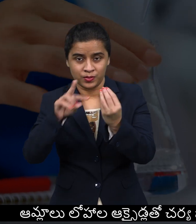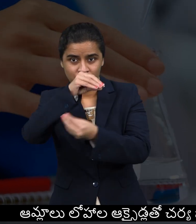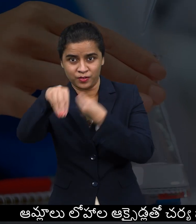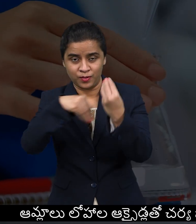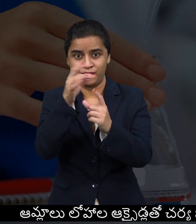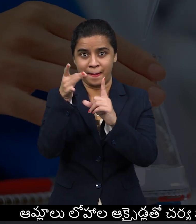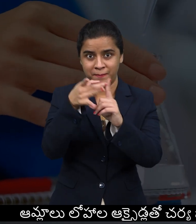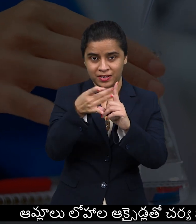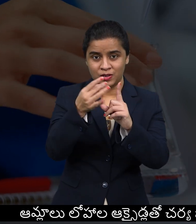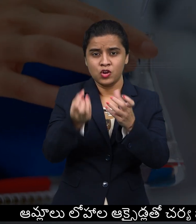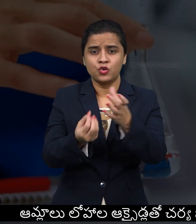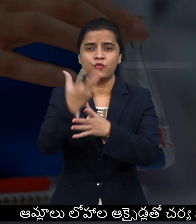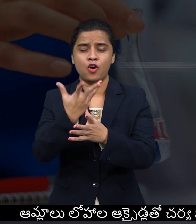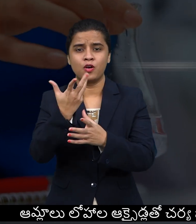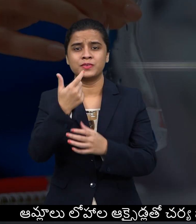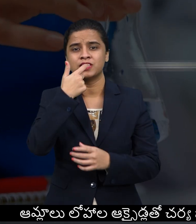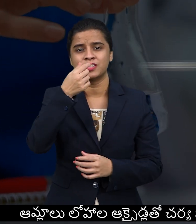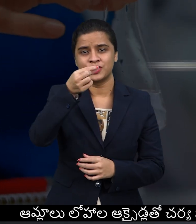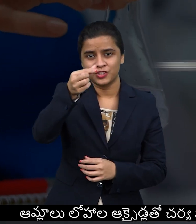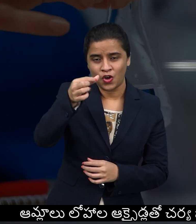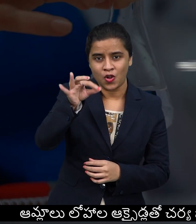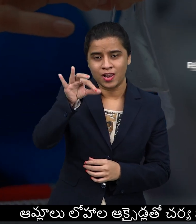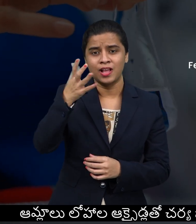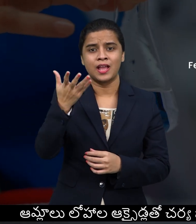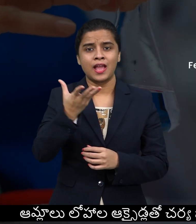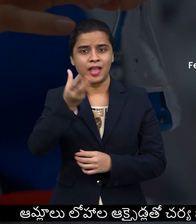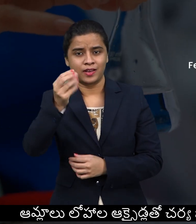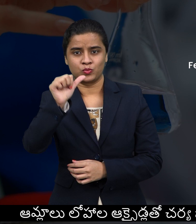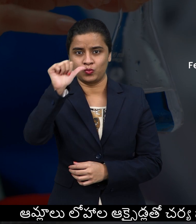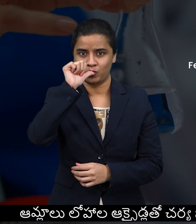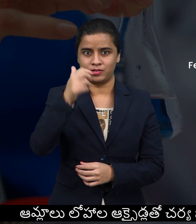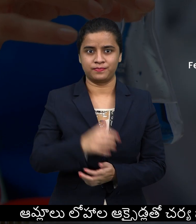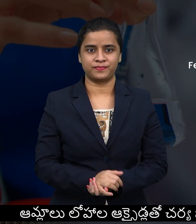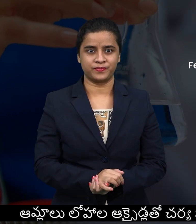ఆక్సైడ్లతో చర్య జరిపి ఉప్పు మరియు నీటిని ఏర్పరుస్తాయి.